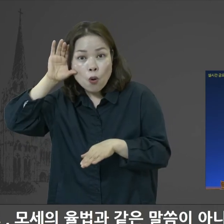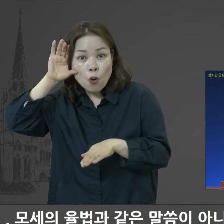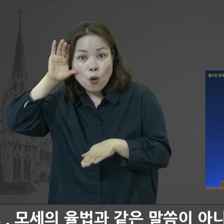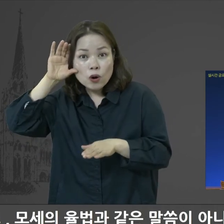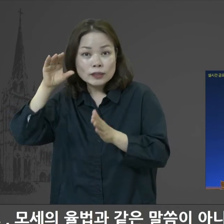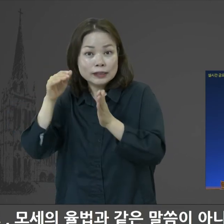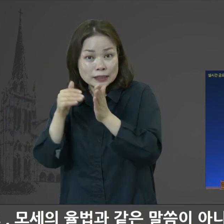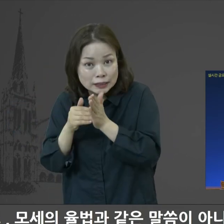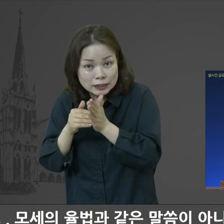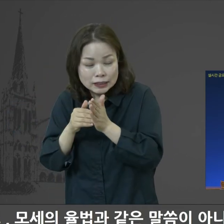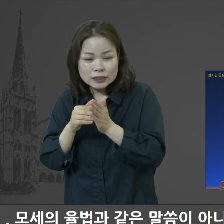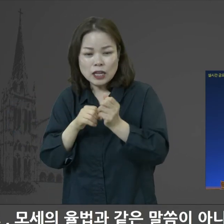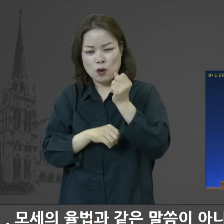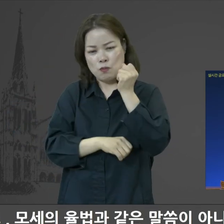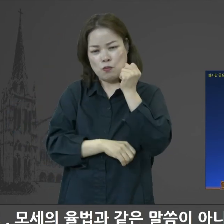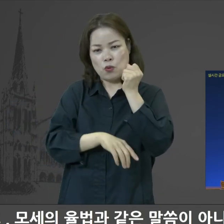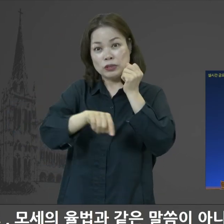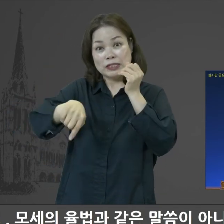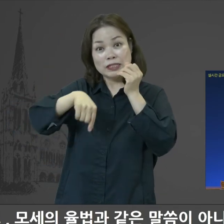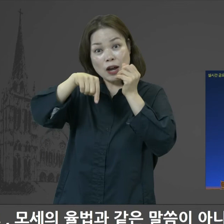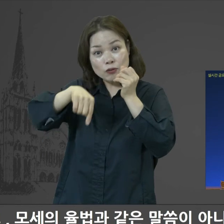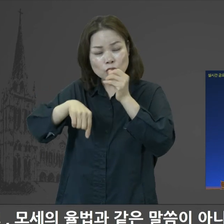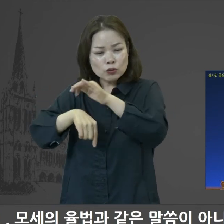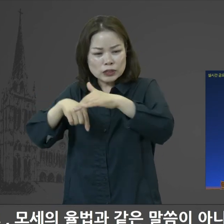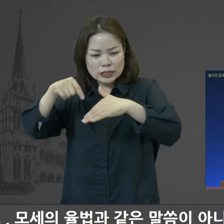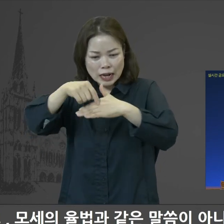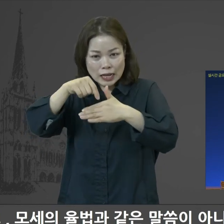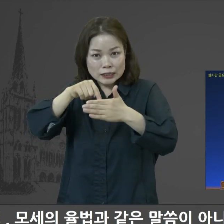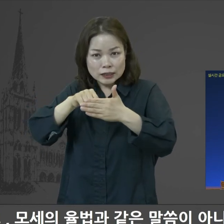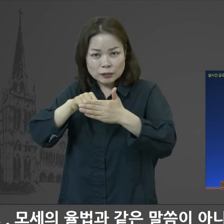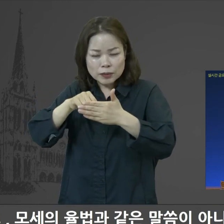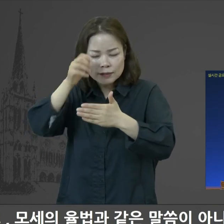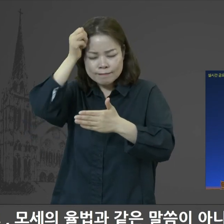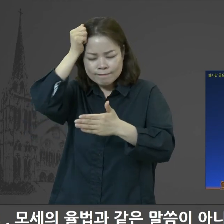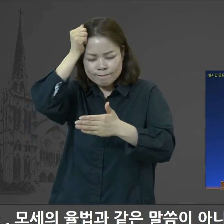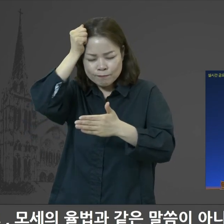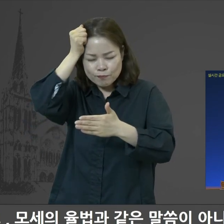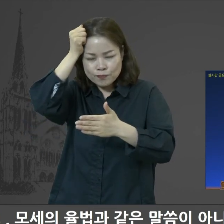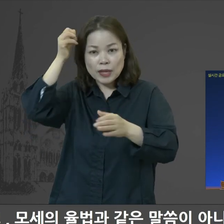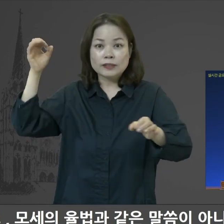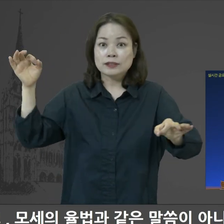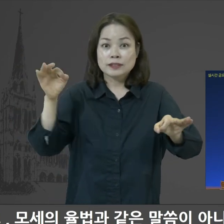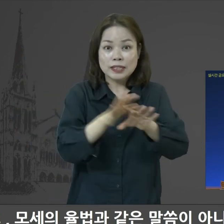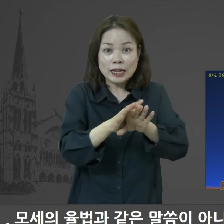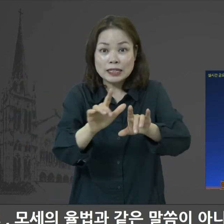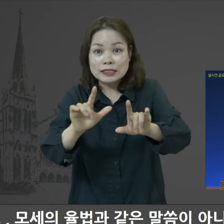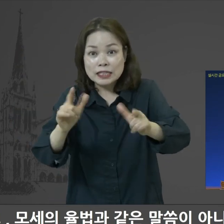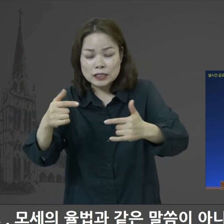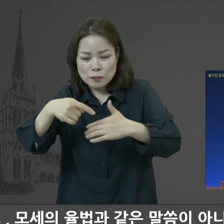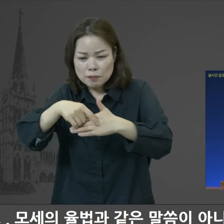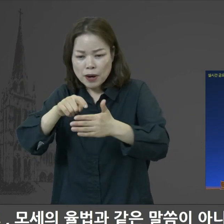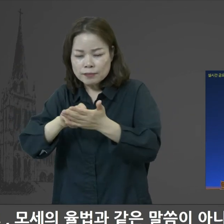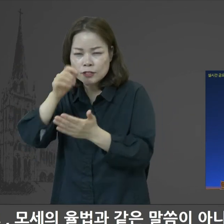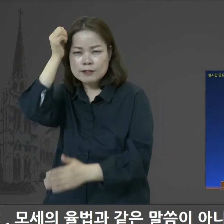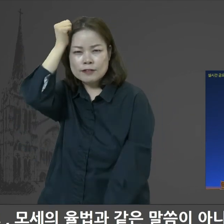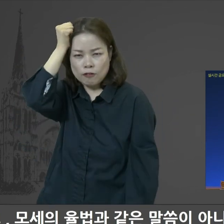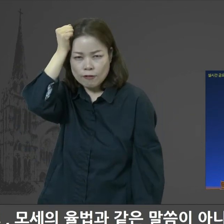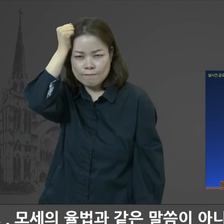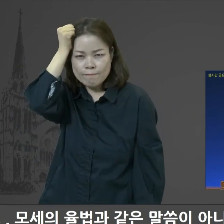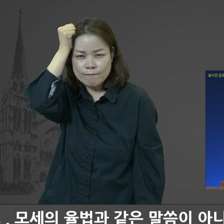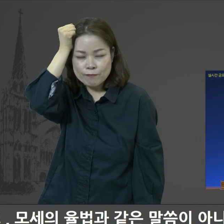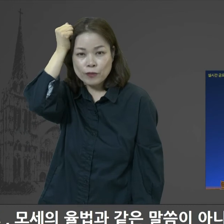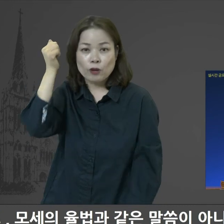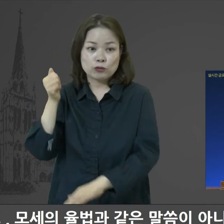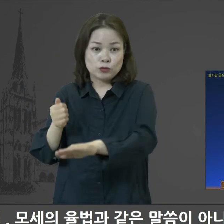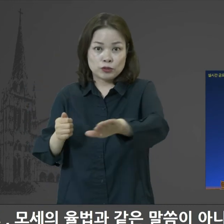생명의 말씀 속에 본질 가운데 있는 우리 가슴 속에 박혀서 지워지지 않은 말씀을 우리 마음속에 담고,